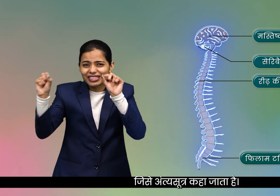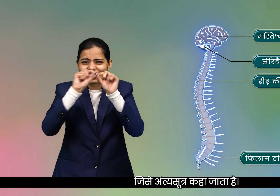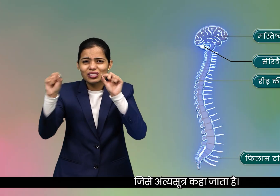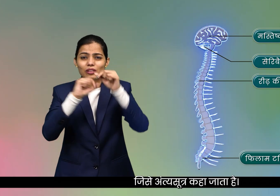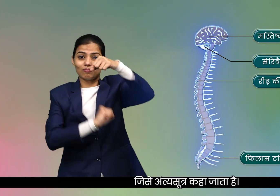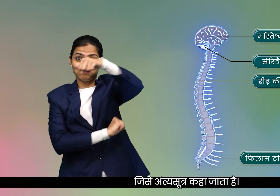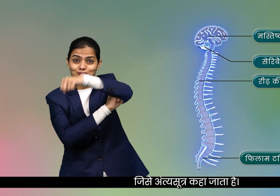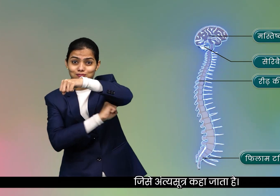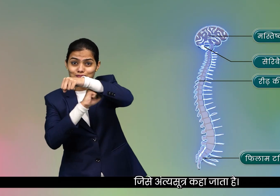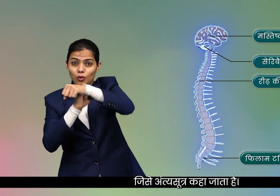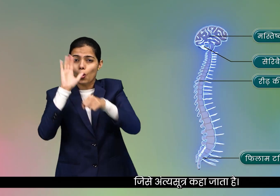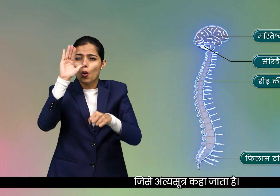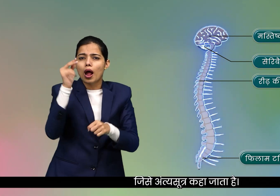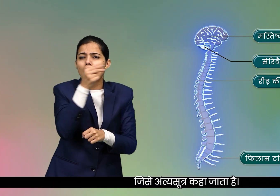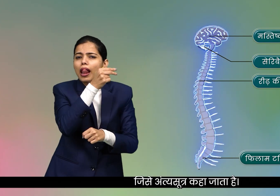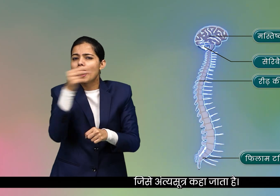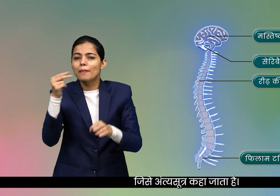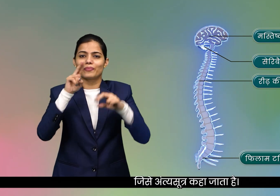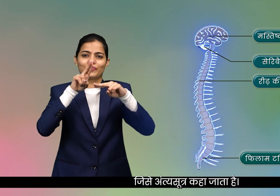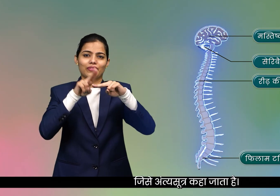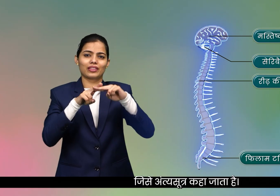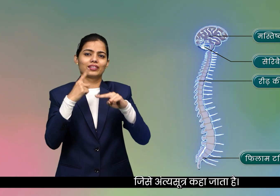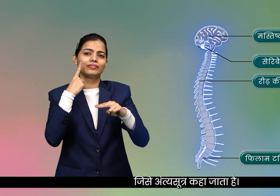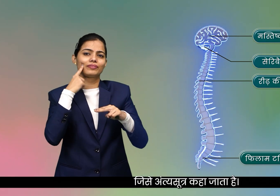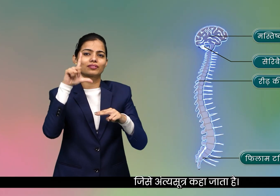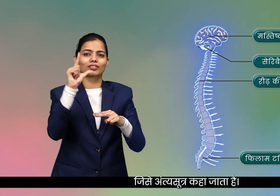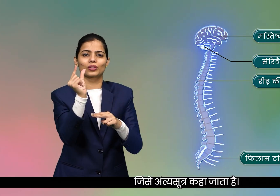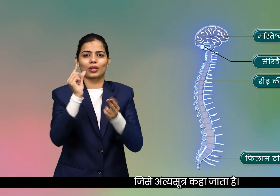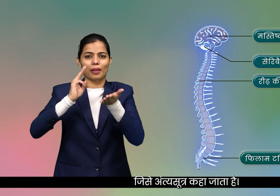जिसे अंत्यसूत्र कहा जाता है।